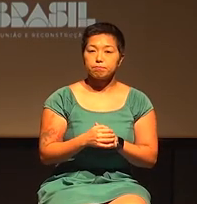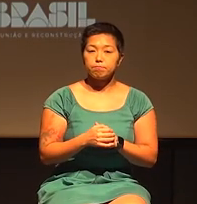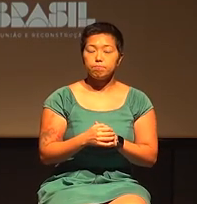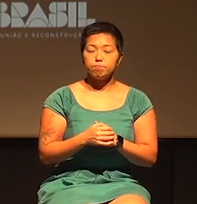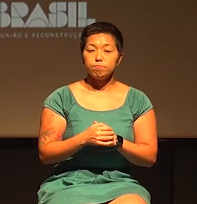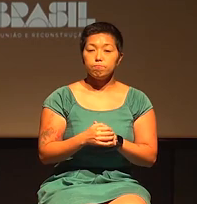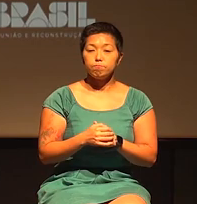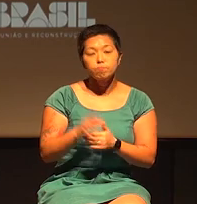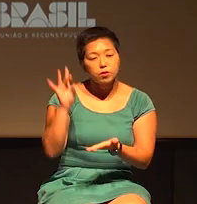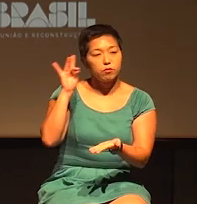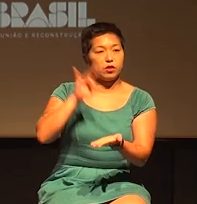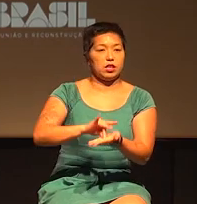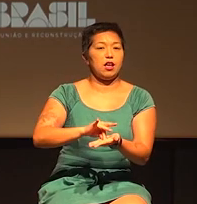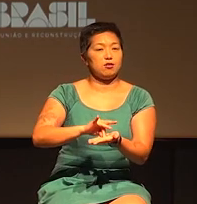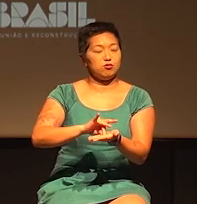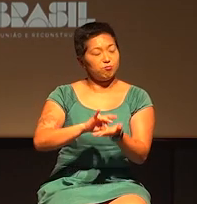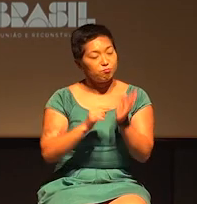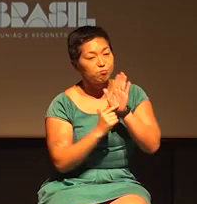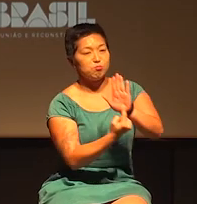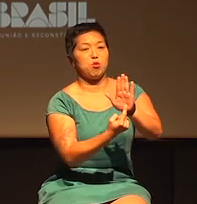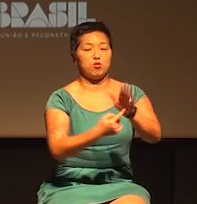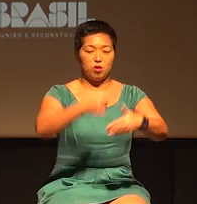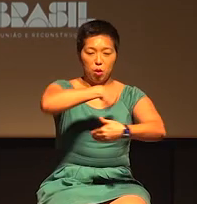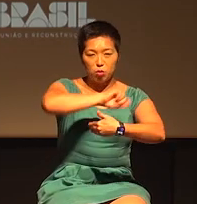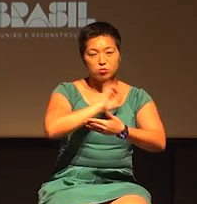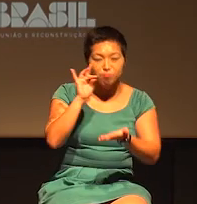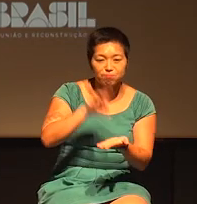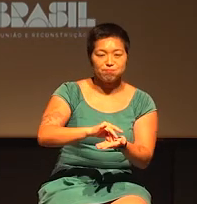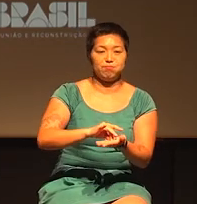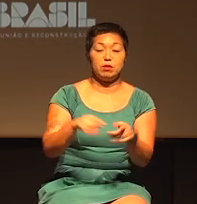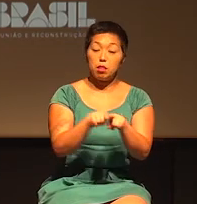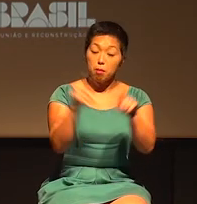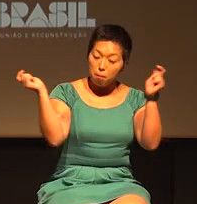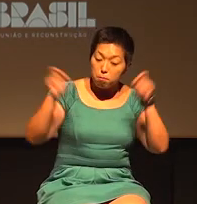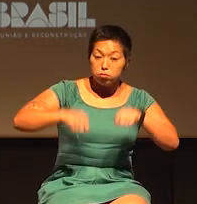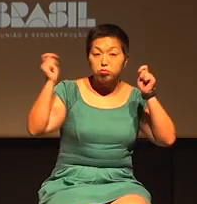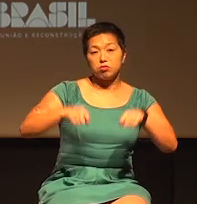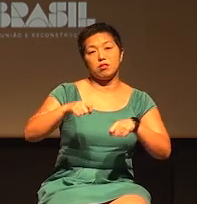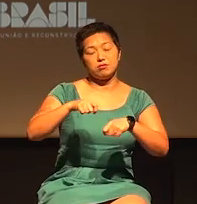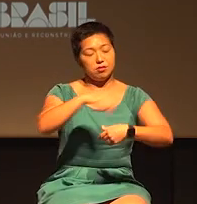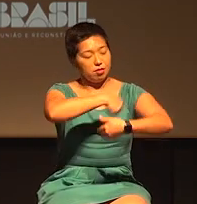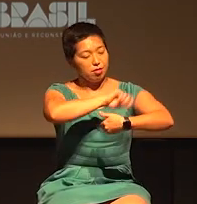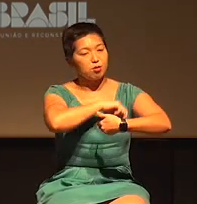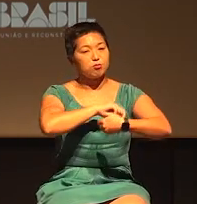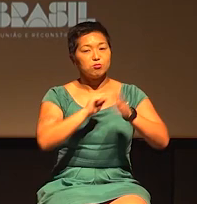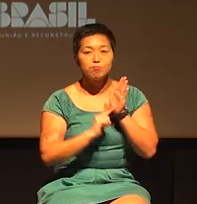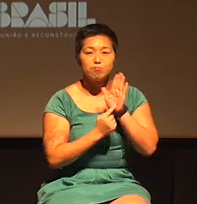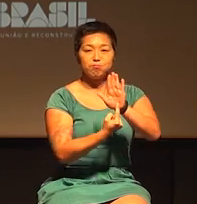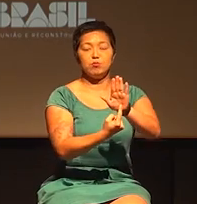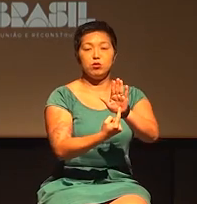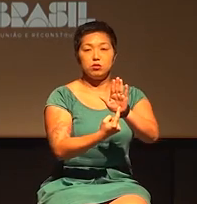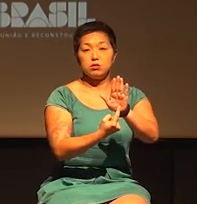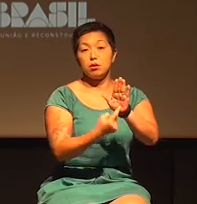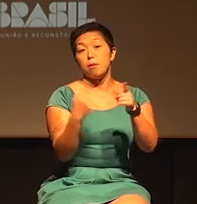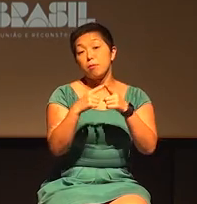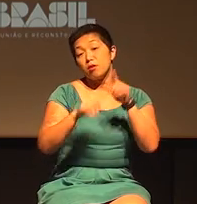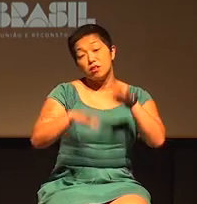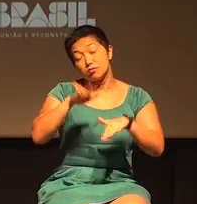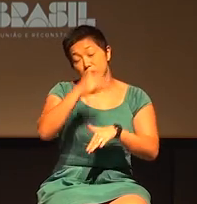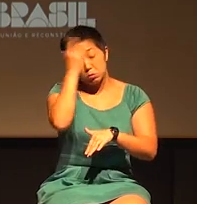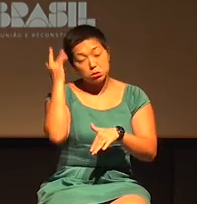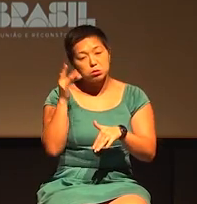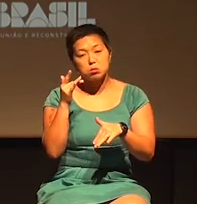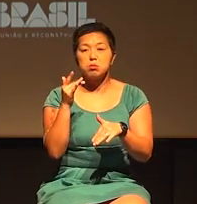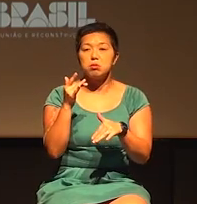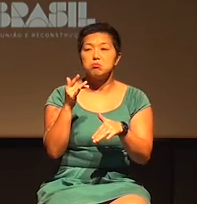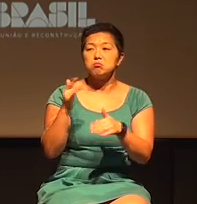as verdades das cozinhas e as potências dessas cozinhas também para quem só D as doações de refeições